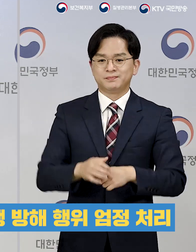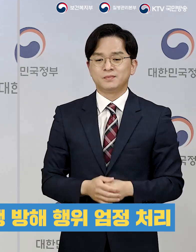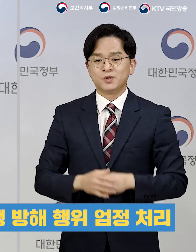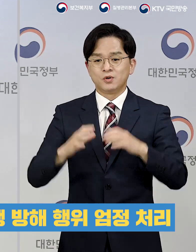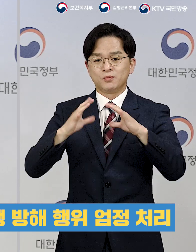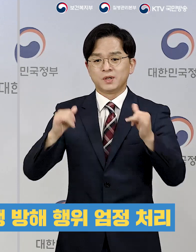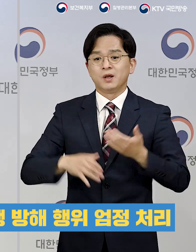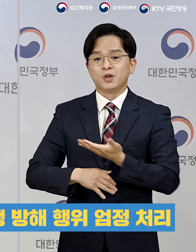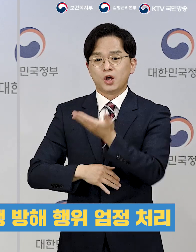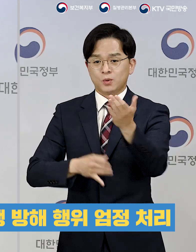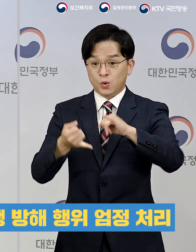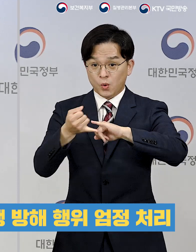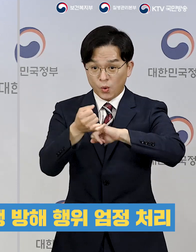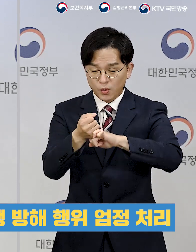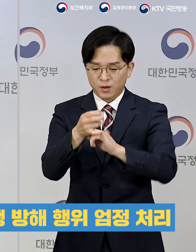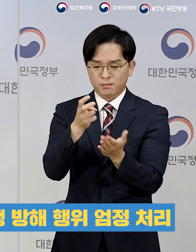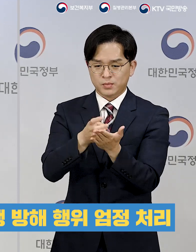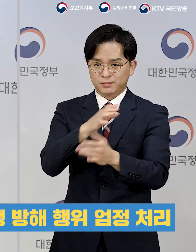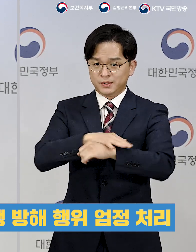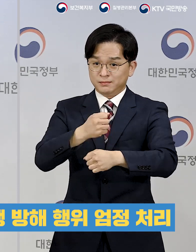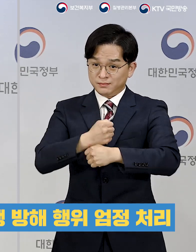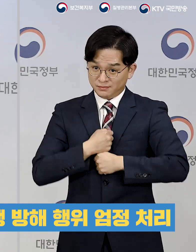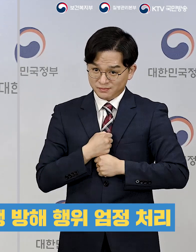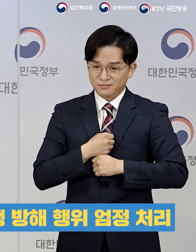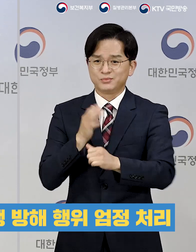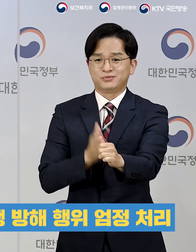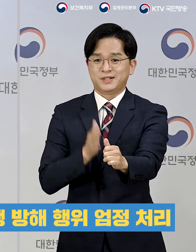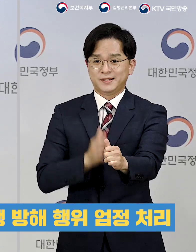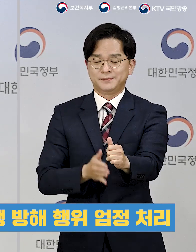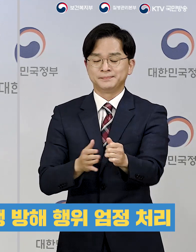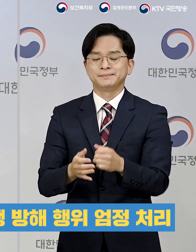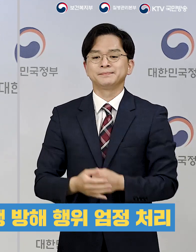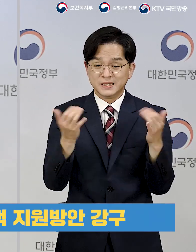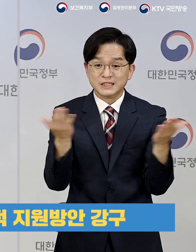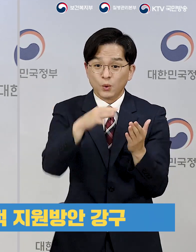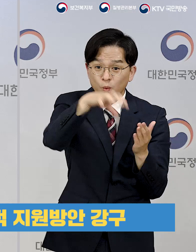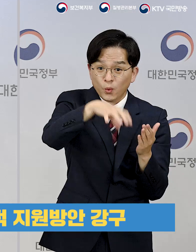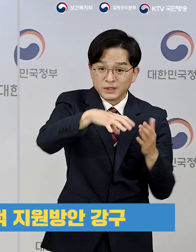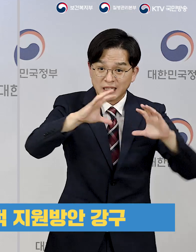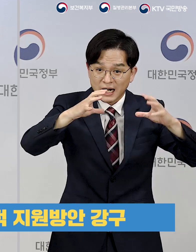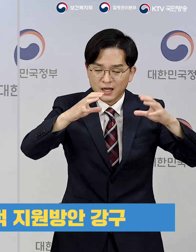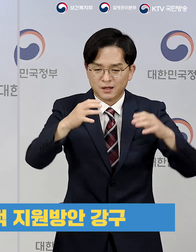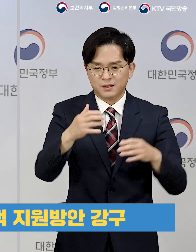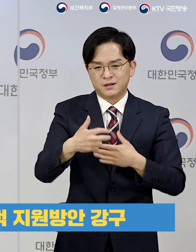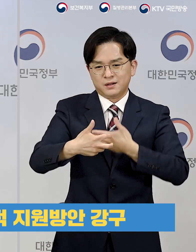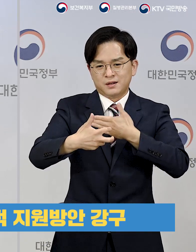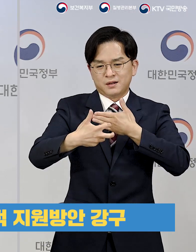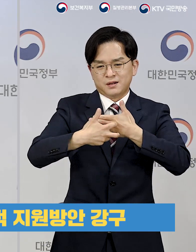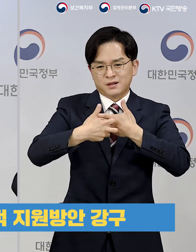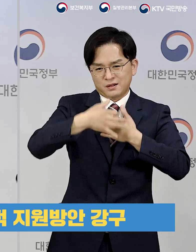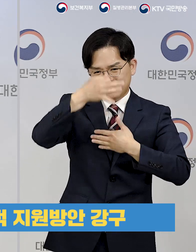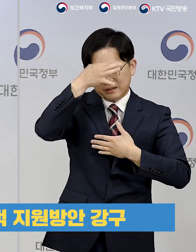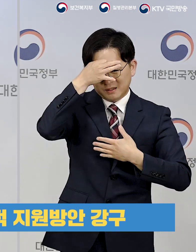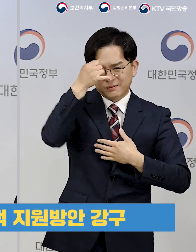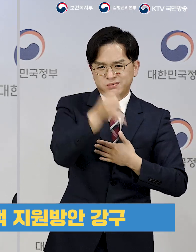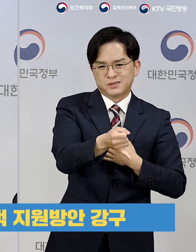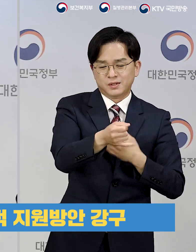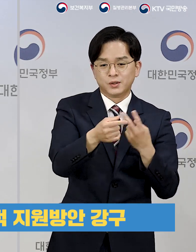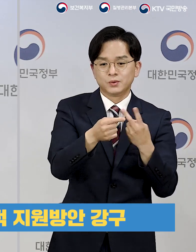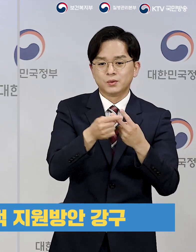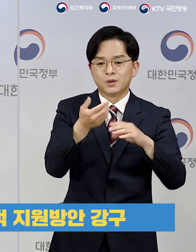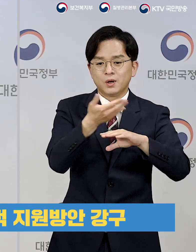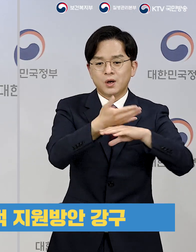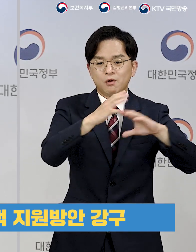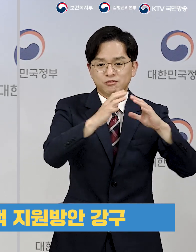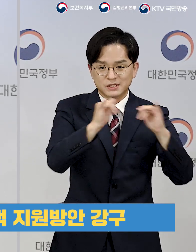것입니다. 국민 여러분의 양해와 협조를 재차 당부드립니다. 해외 건설 근로자는 대부분 의료